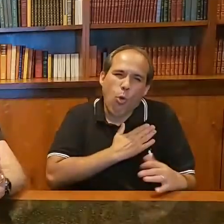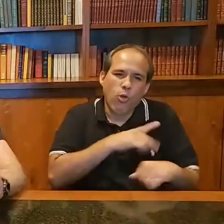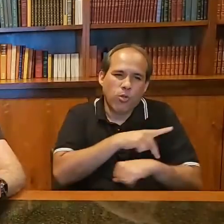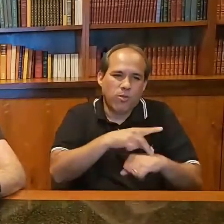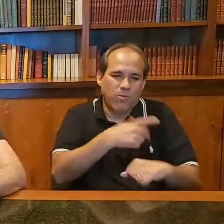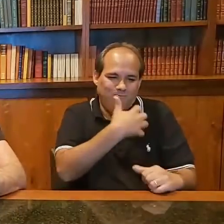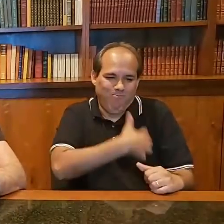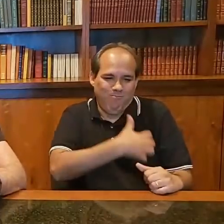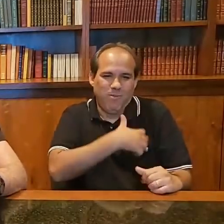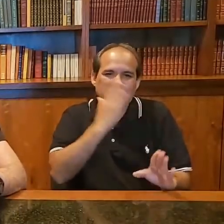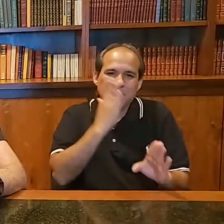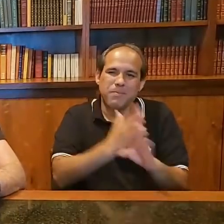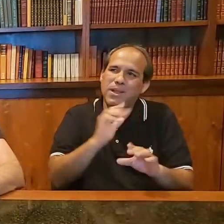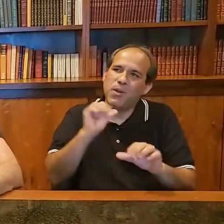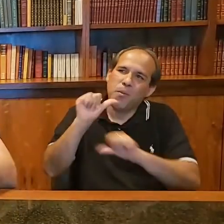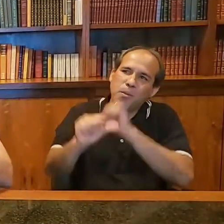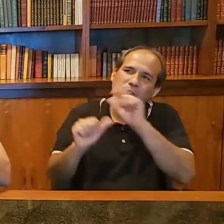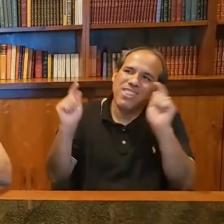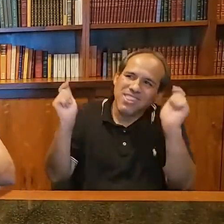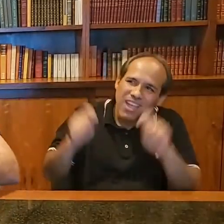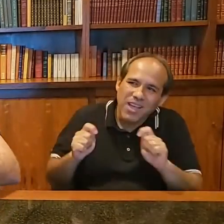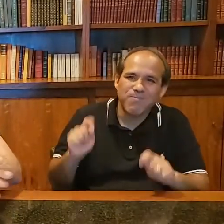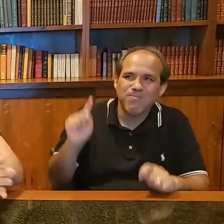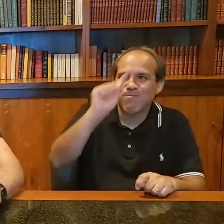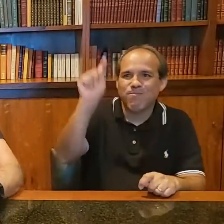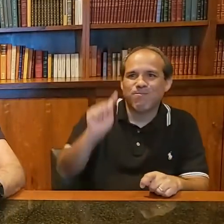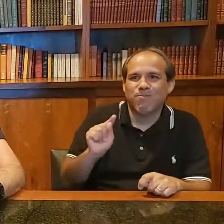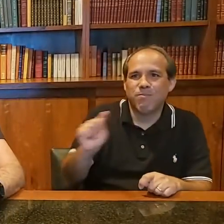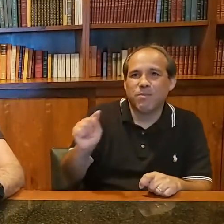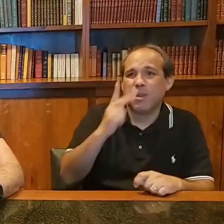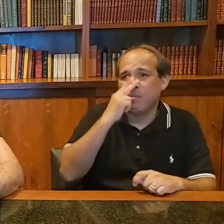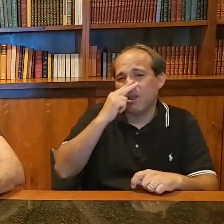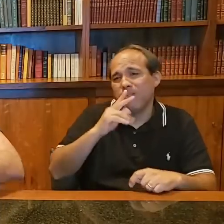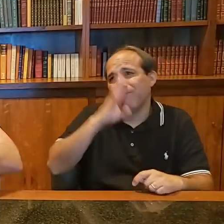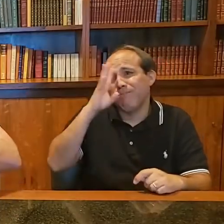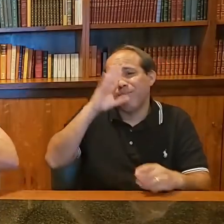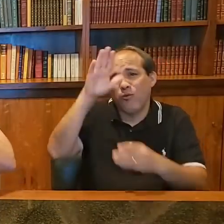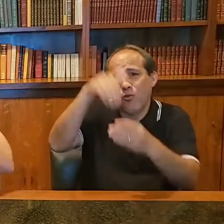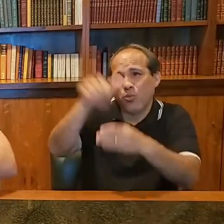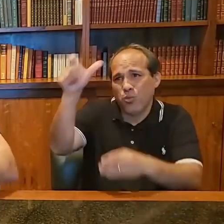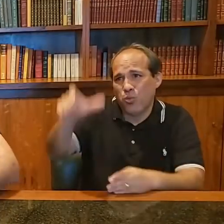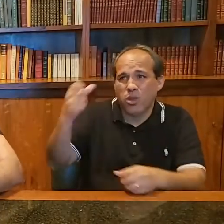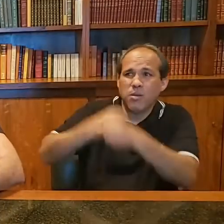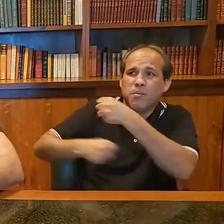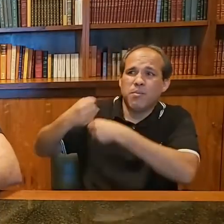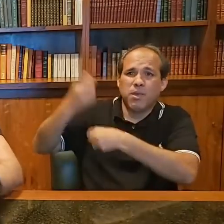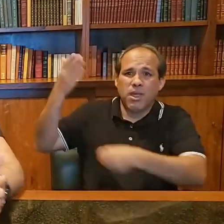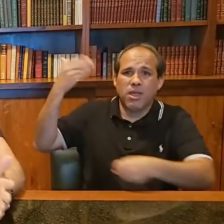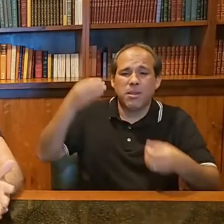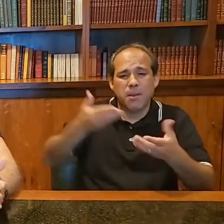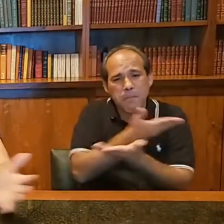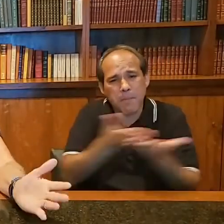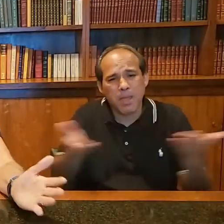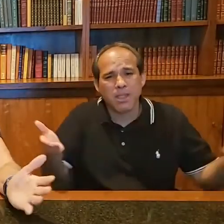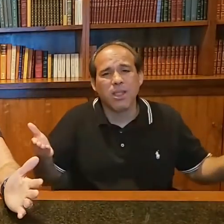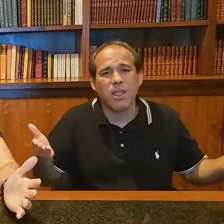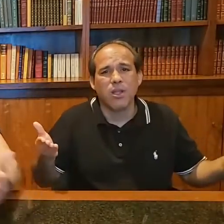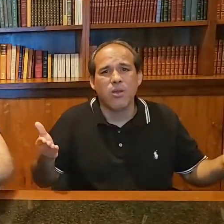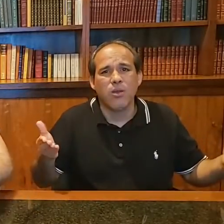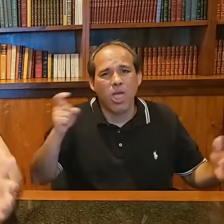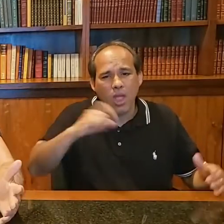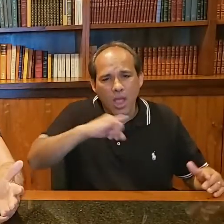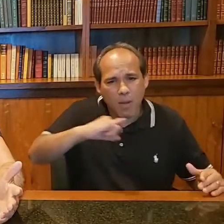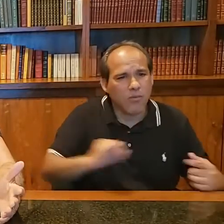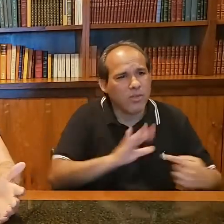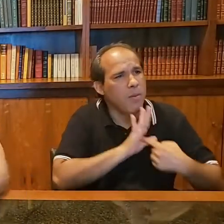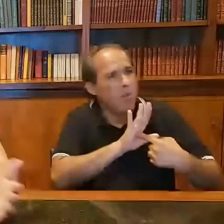tudo isso lá, mas é bastante difícil. Fizeram uma opção talvez equivocada no passado. Tá? E poderia estar perdendo uma chance enorme de ser útil. Fica